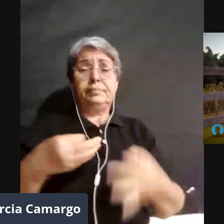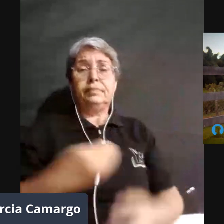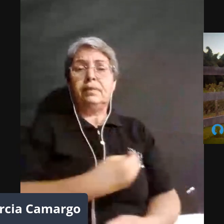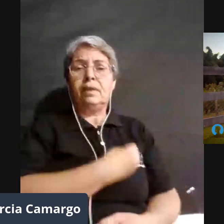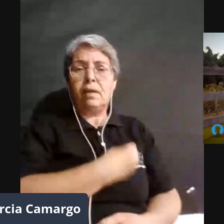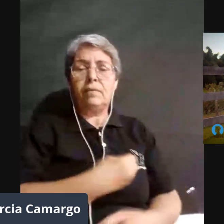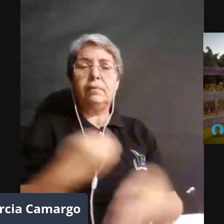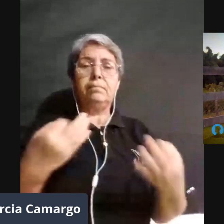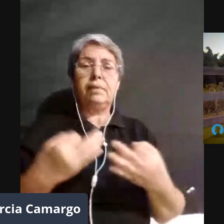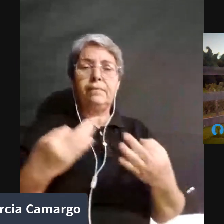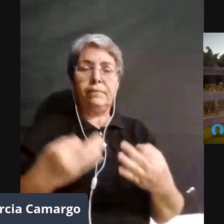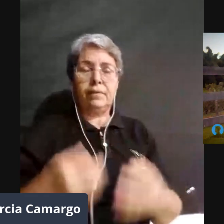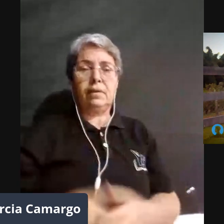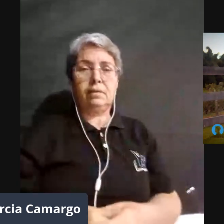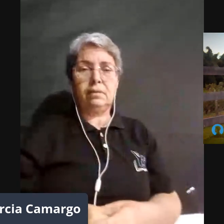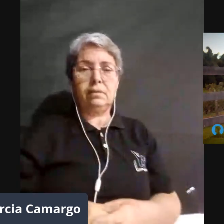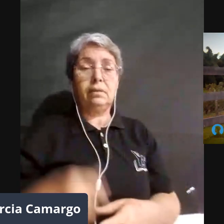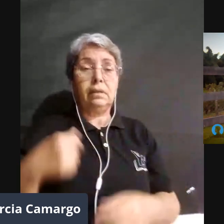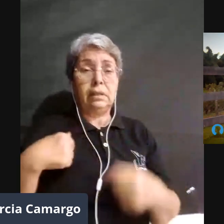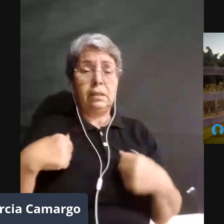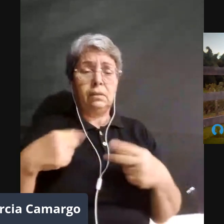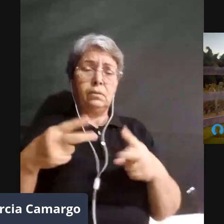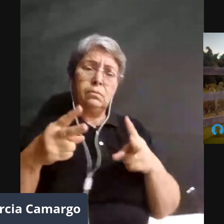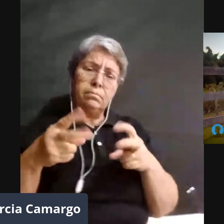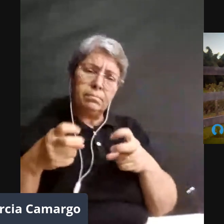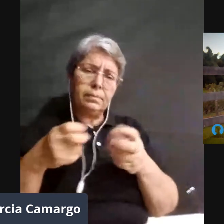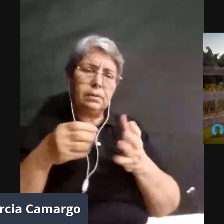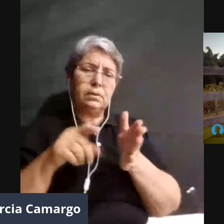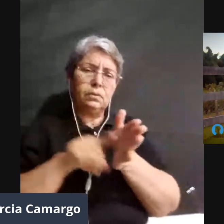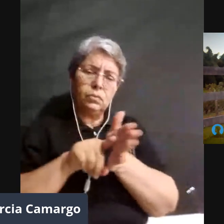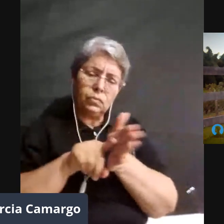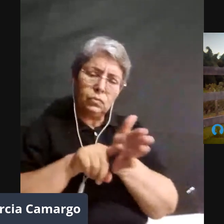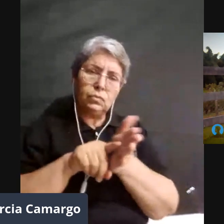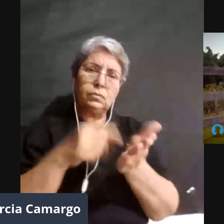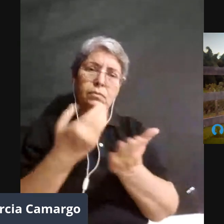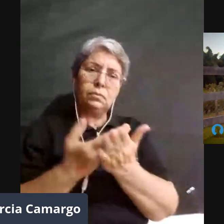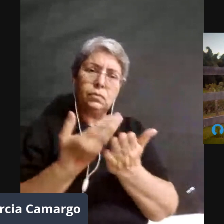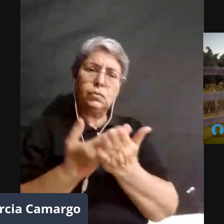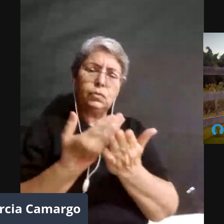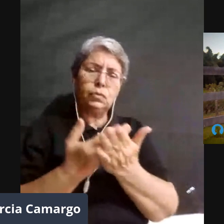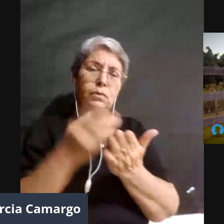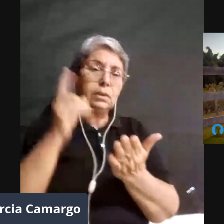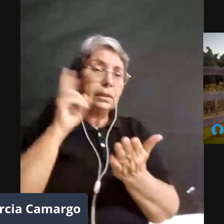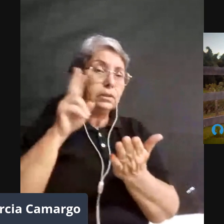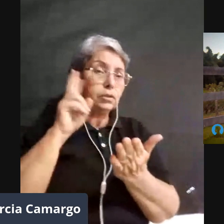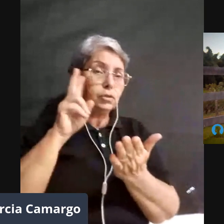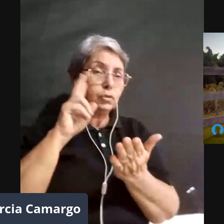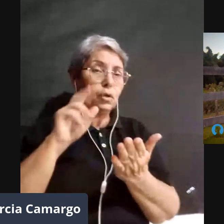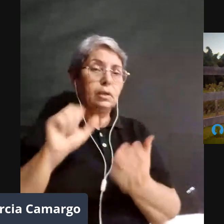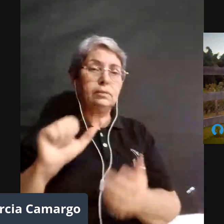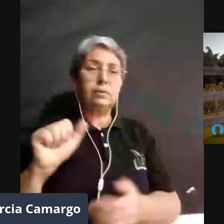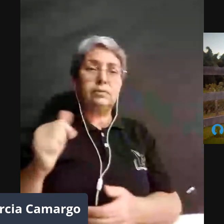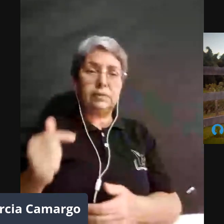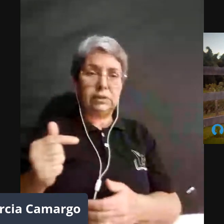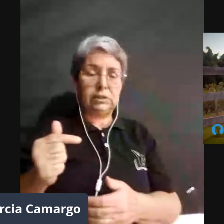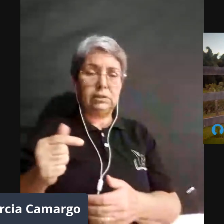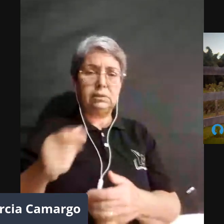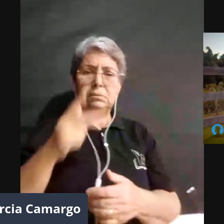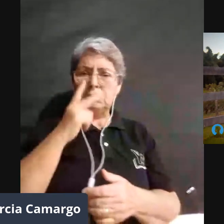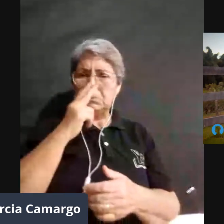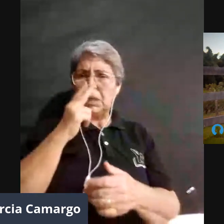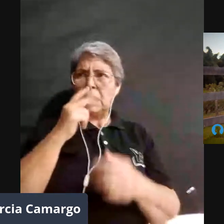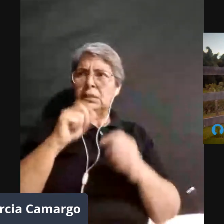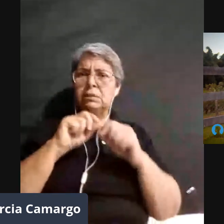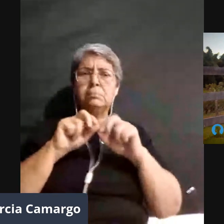rapidamente que tem havido alguns equívocos com a história que tão comumente tem sido propagado hoje em dia.